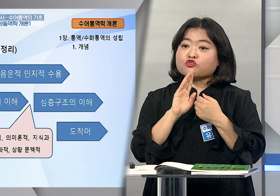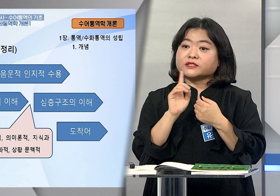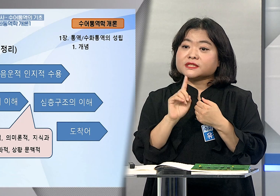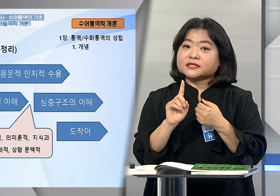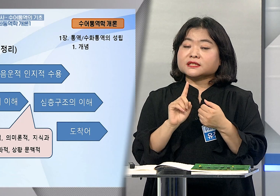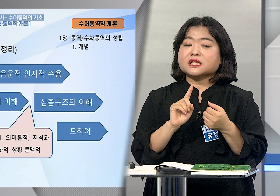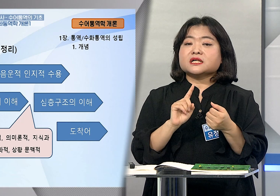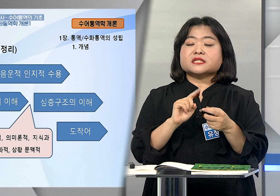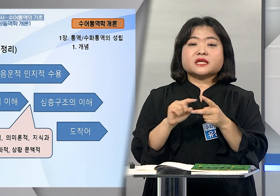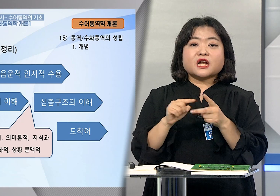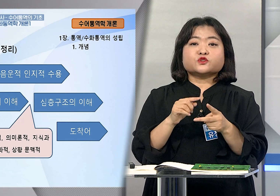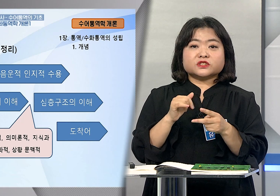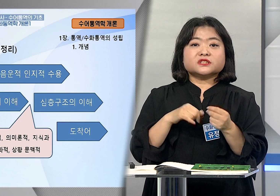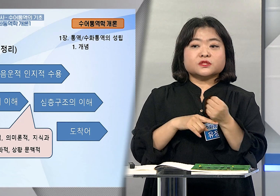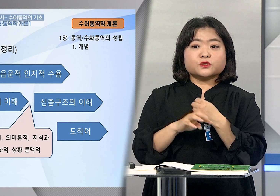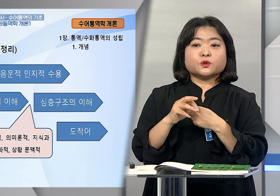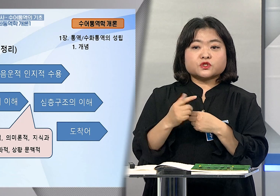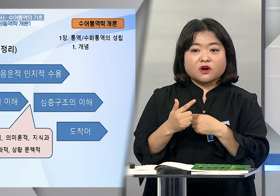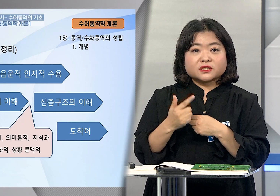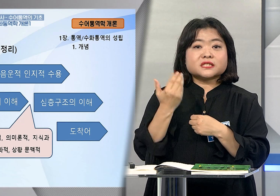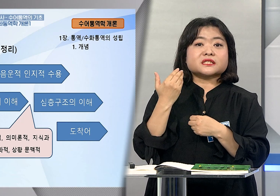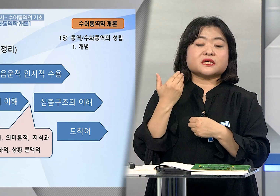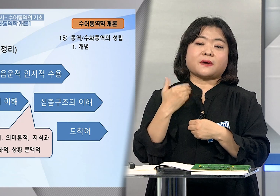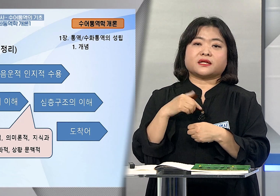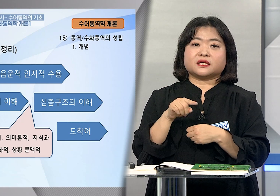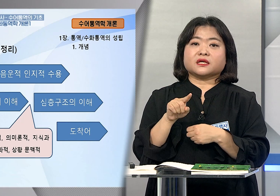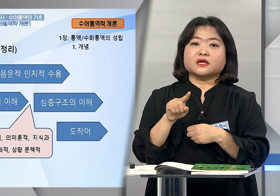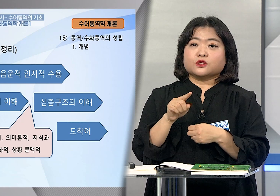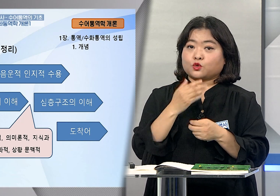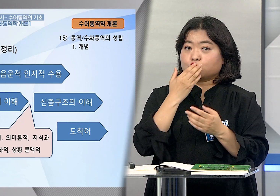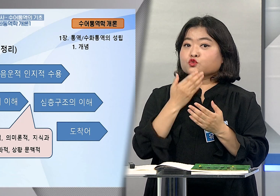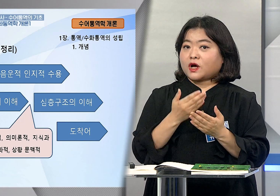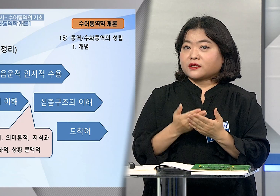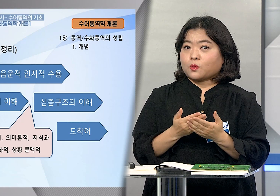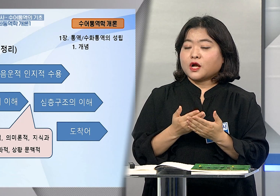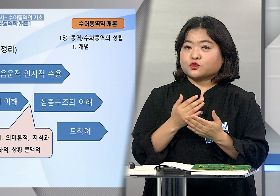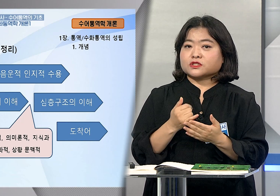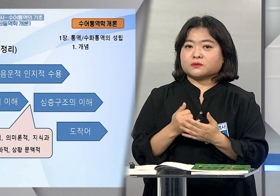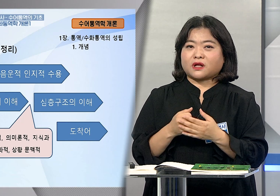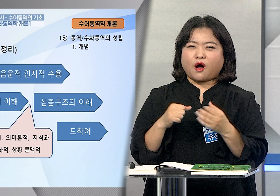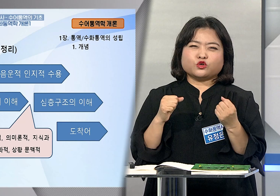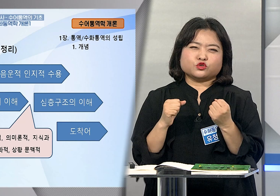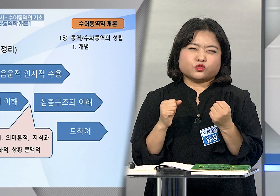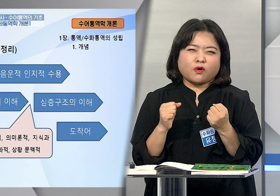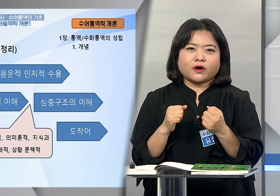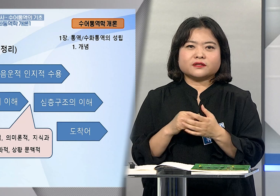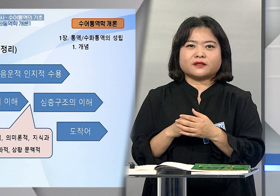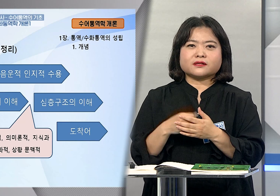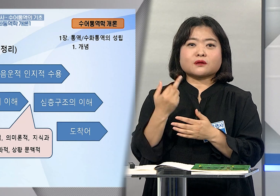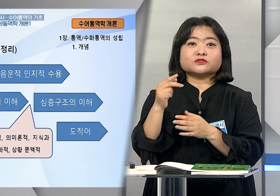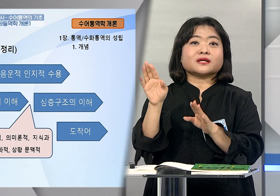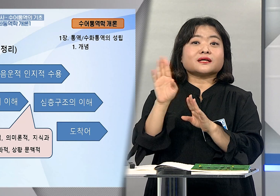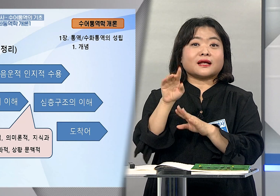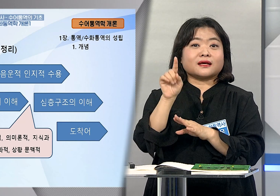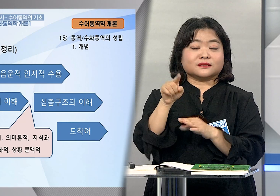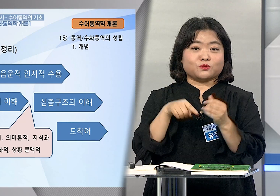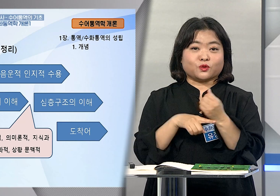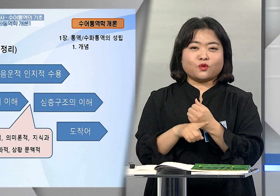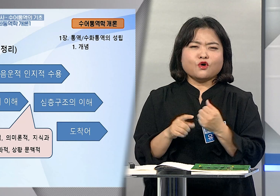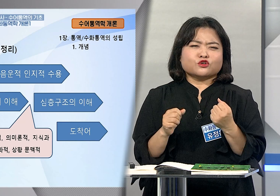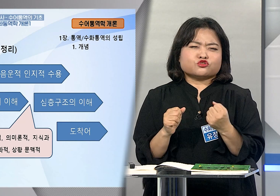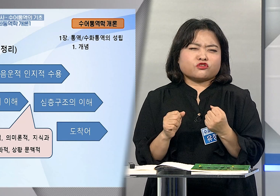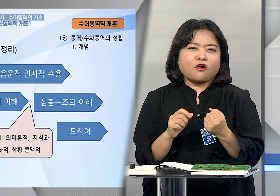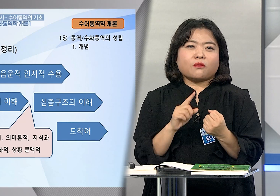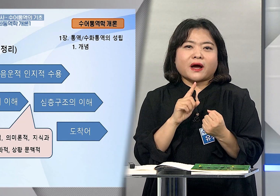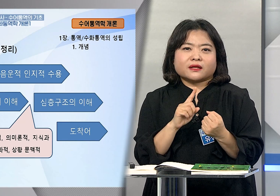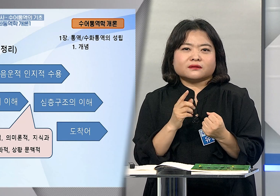정말 무엇인지를 이해할 수 있는 의미론적 지식 기반이 또 중요하다고 할 수 있습니다. 어우 추워 했는데 창문 닫아달라는